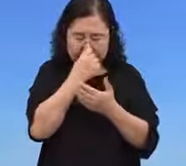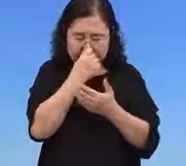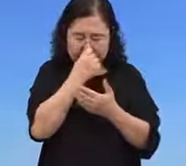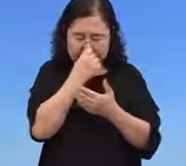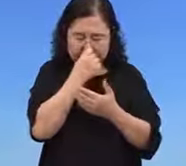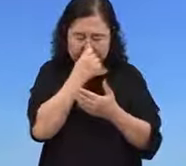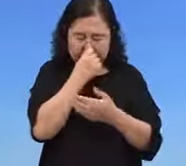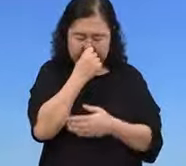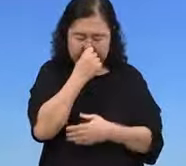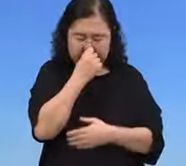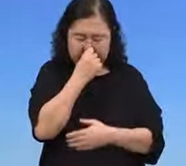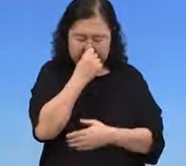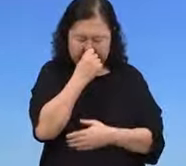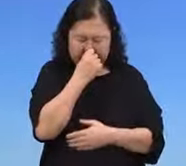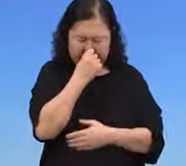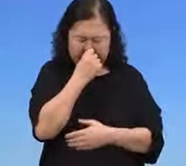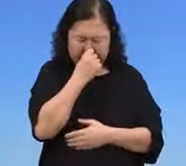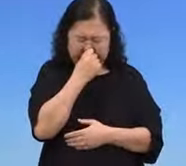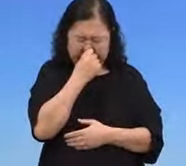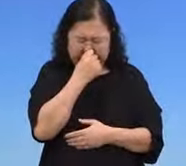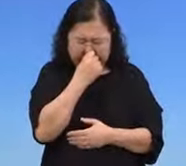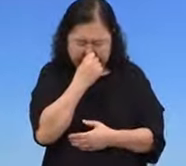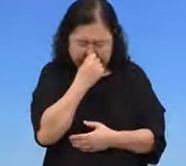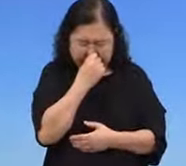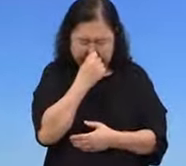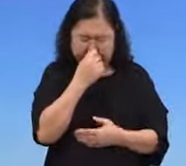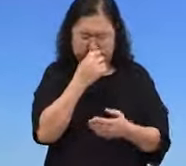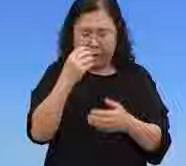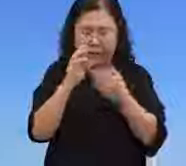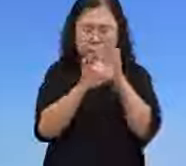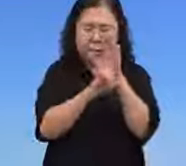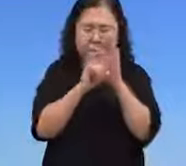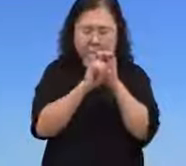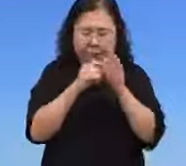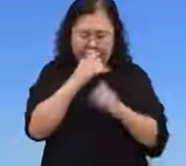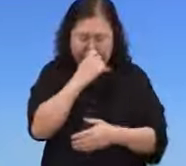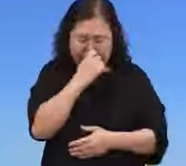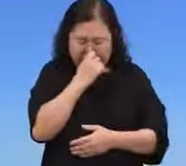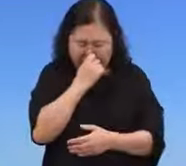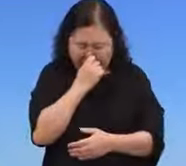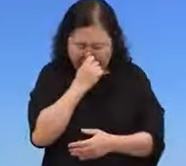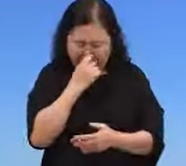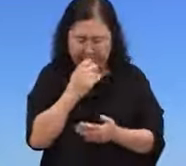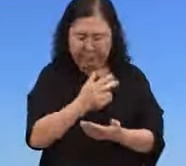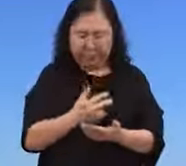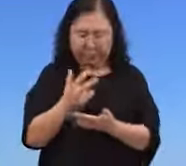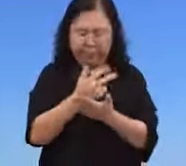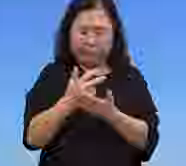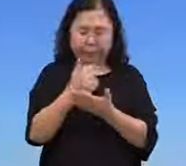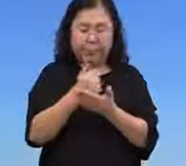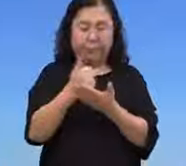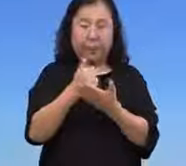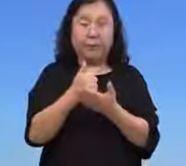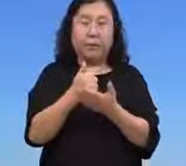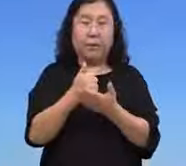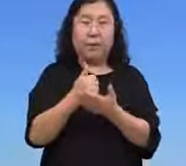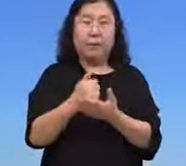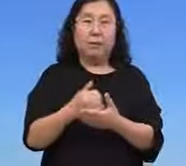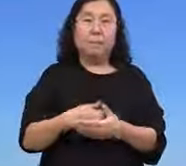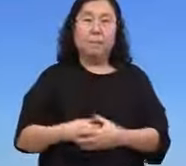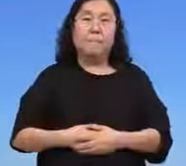코로나19로 너무나 답답한 상황입니다. 코로나19 이후로 너무나 가슴 아픈 세상에 아버지